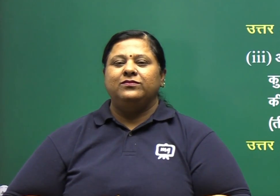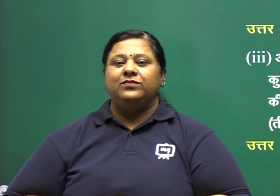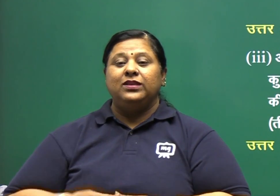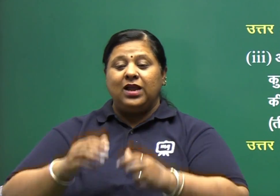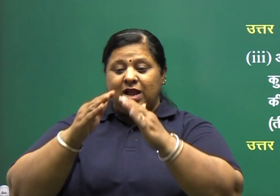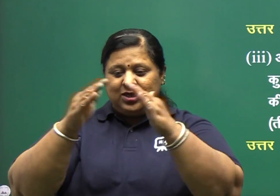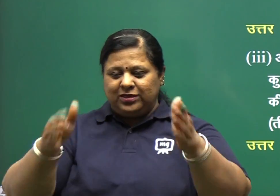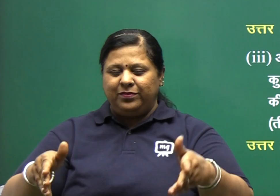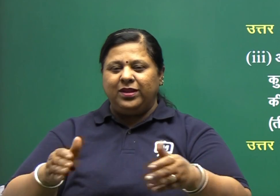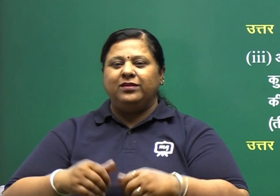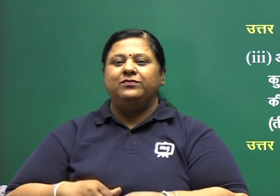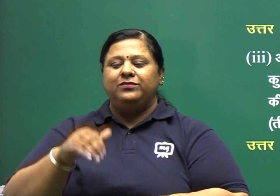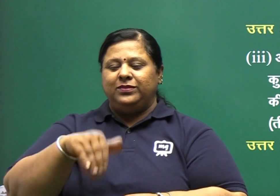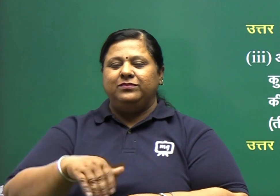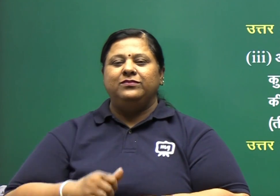आश्रम में